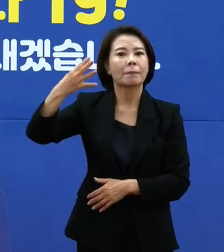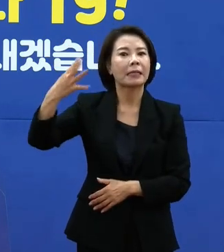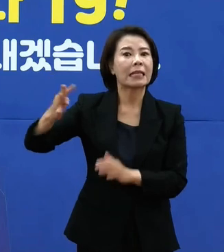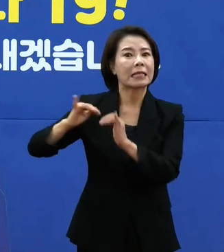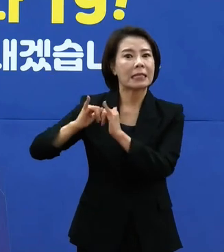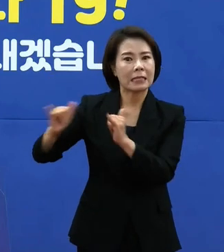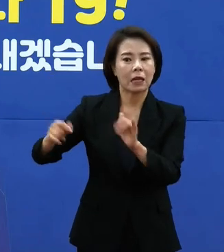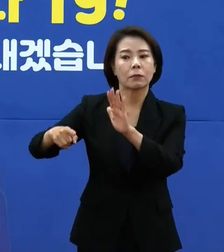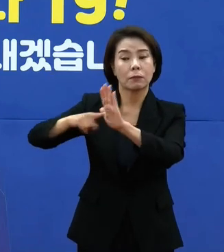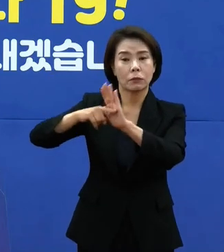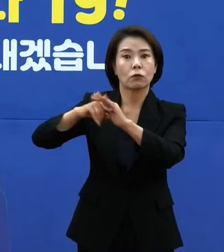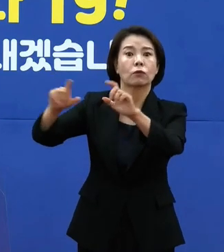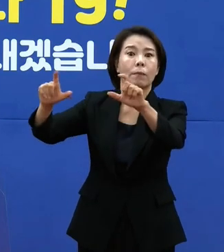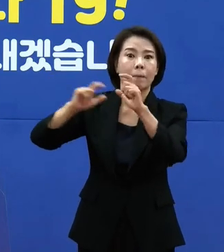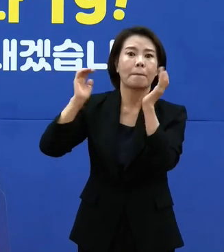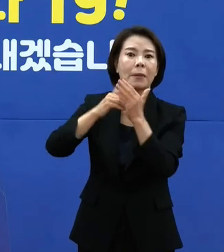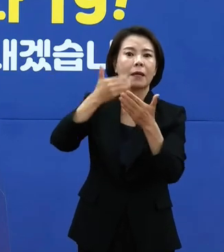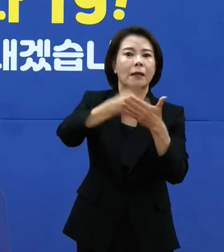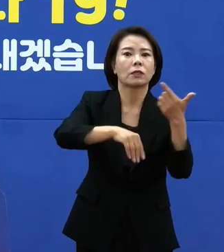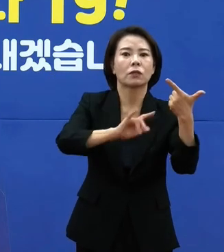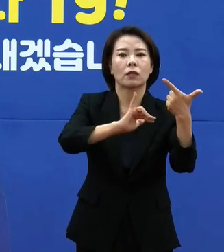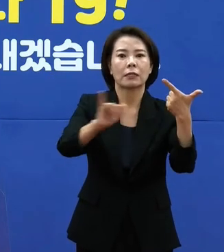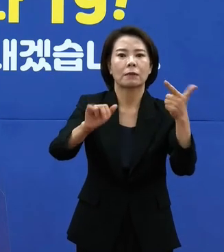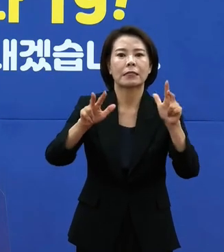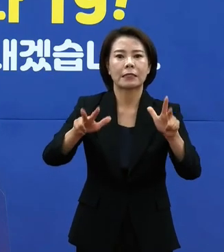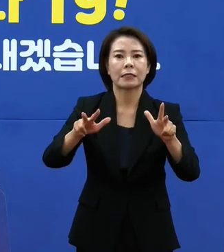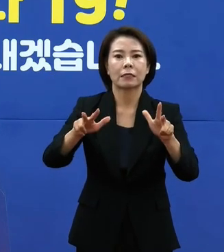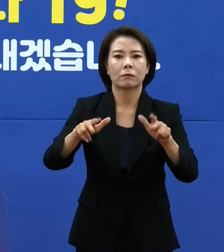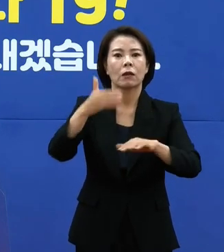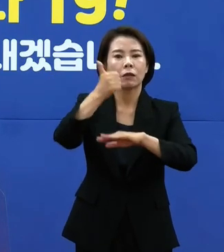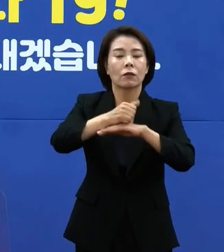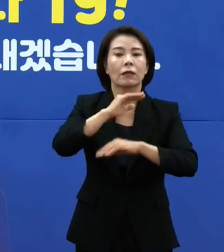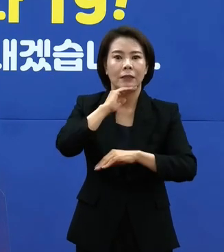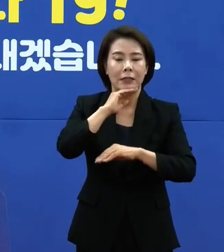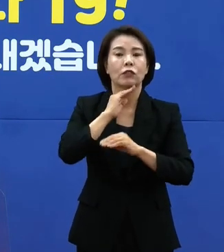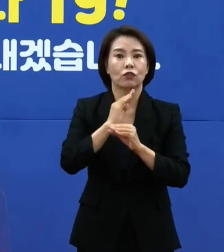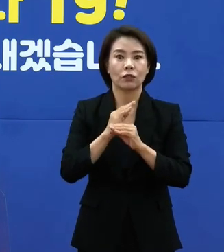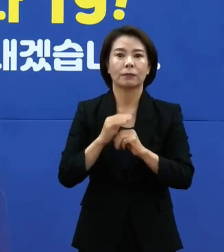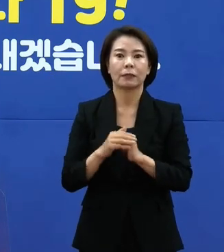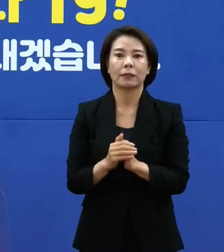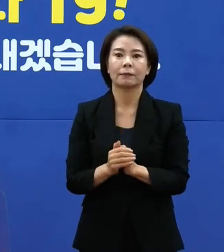304명이 음성으로 확인되었고 나머지 6명은 현재 결과를 기다리고 있습니다.